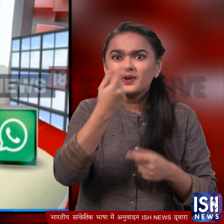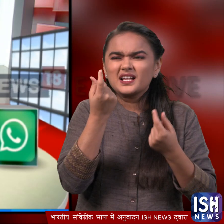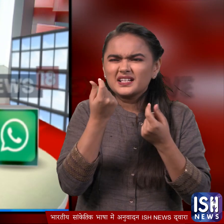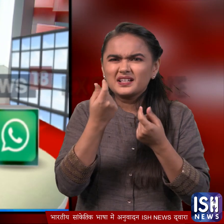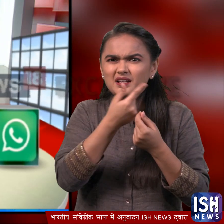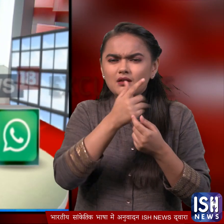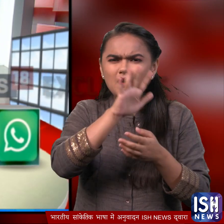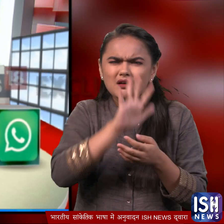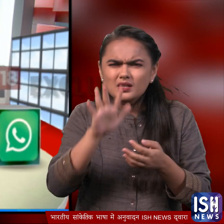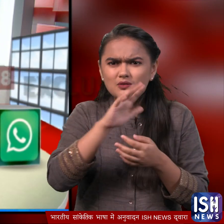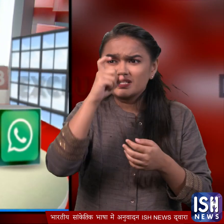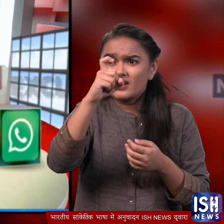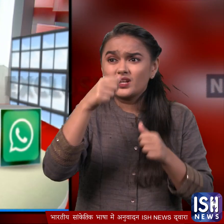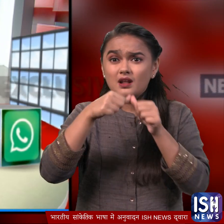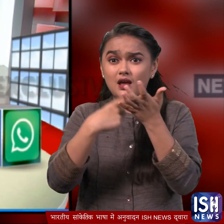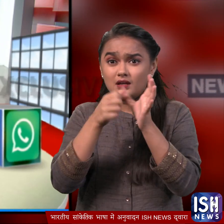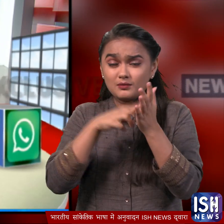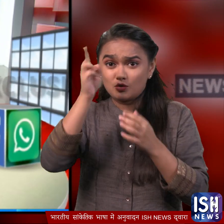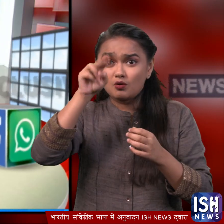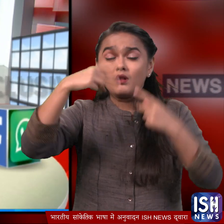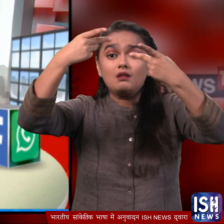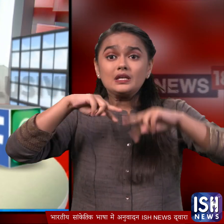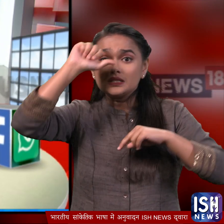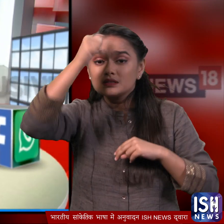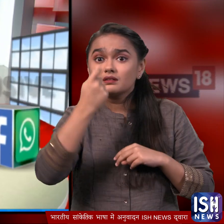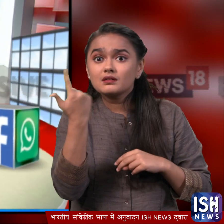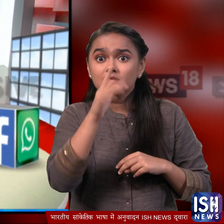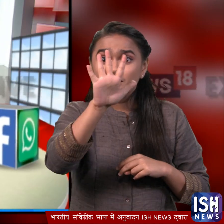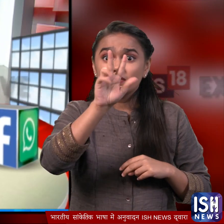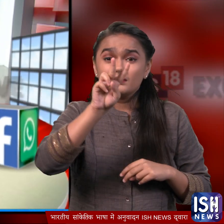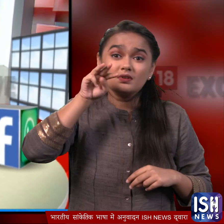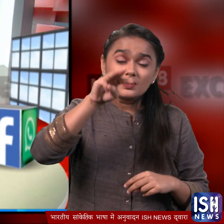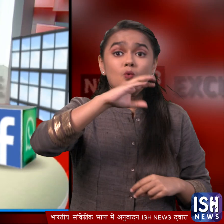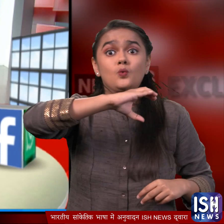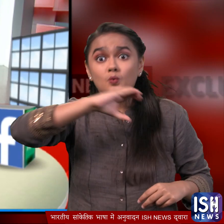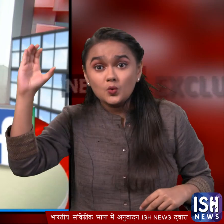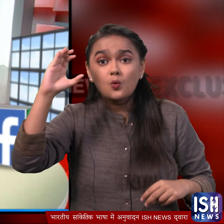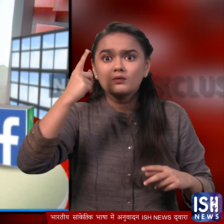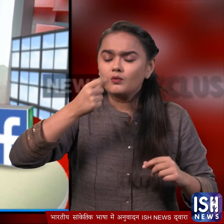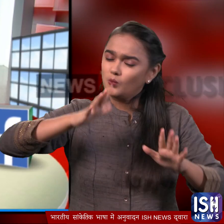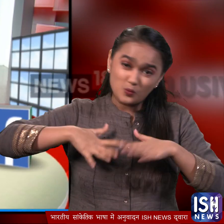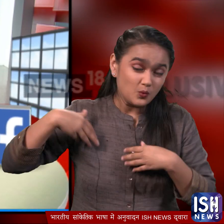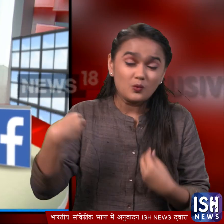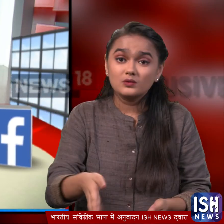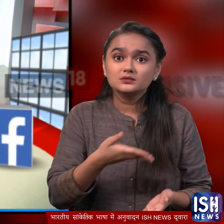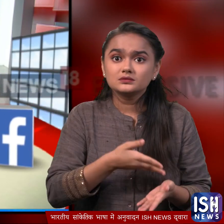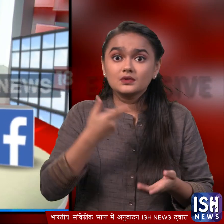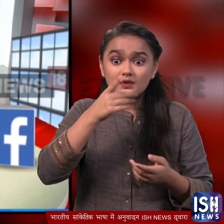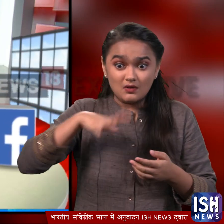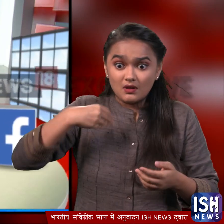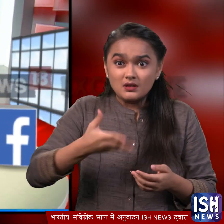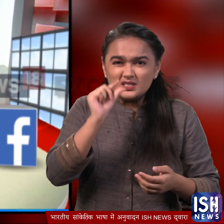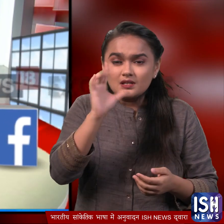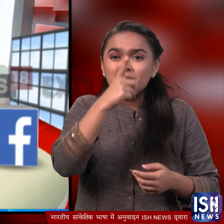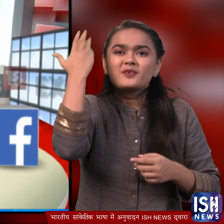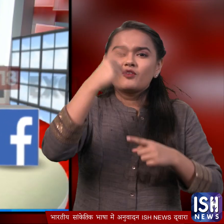संपत्ति कुछ ही घंटों में करीब $7 अरब यानी भारतीय रुपयों में 52,000 करोड़ से भी ज्यादा घट गई। ये गिरावट